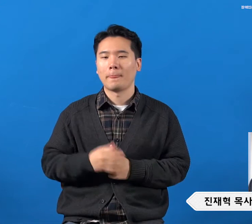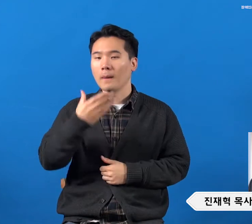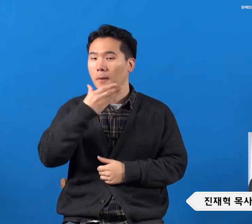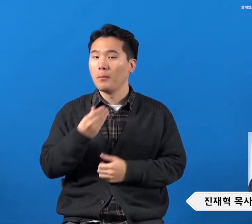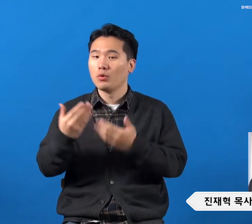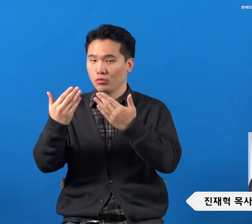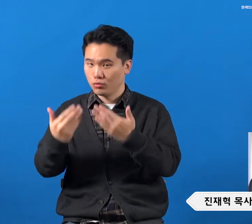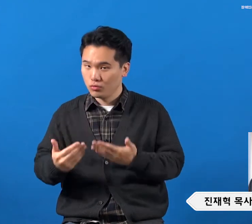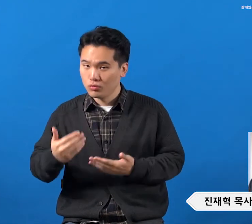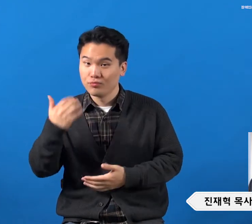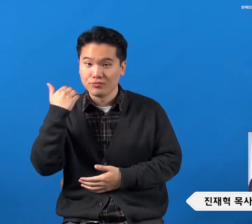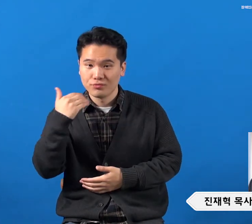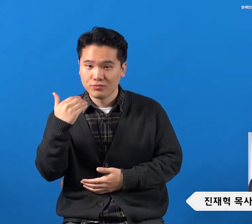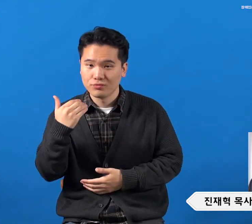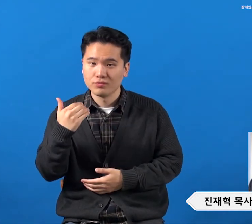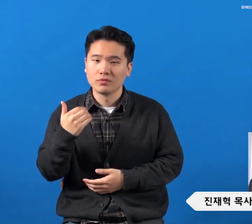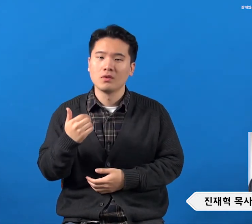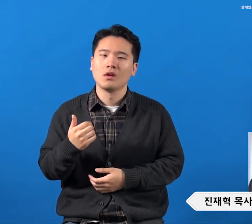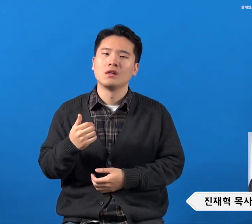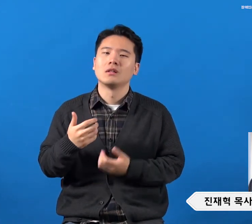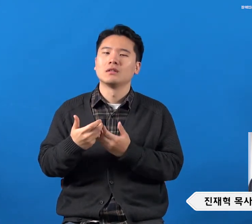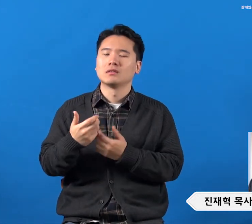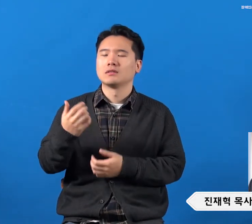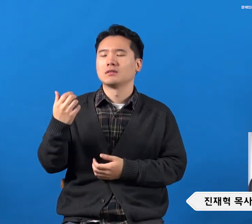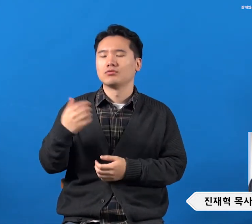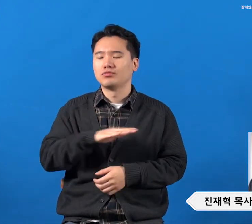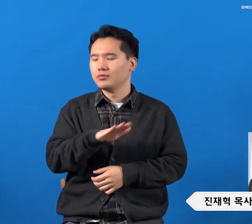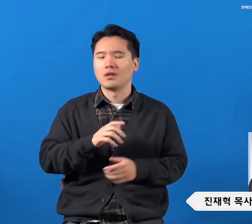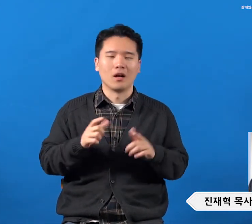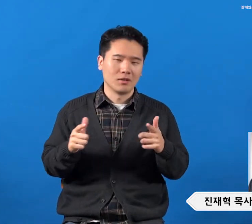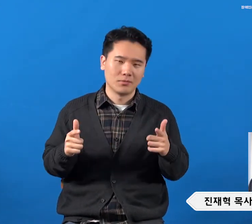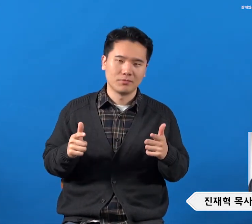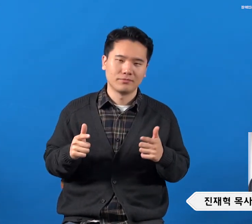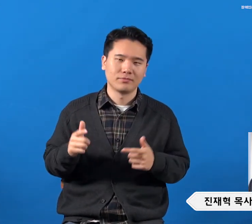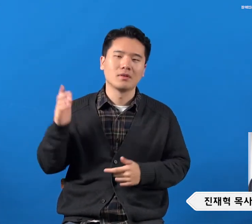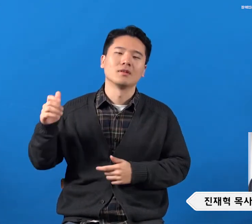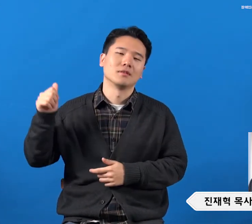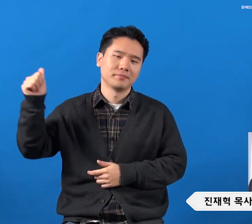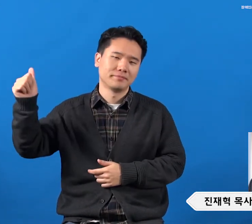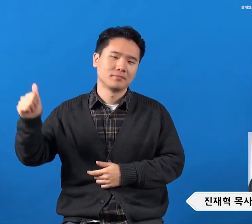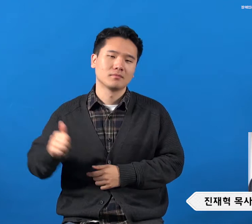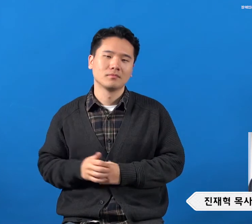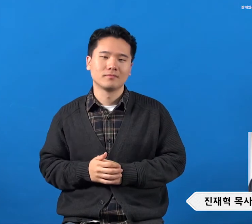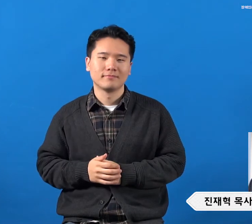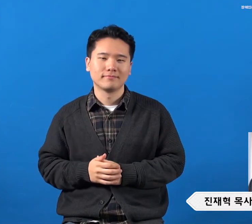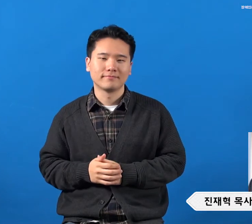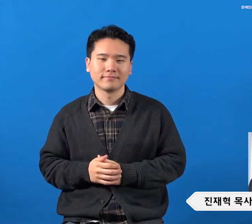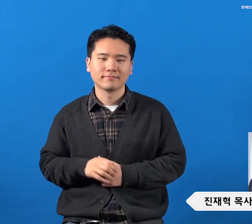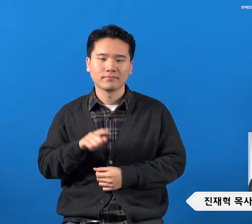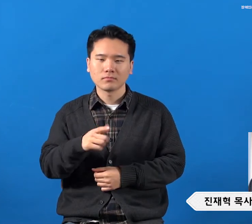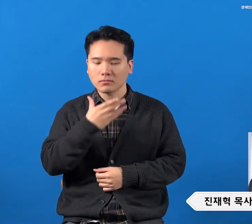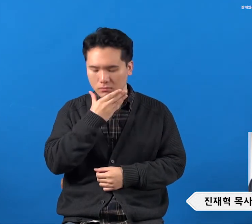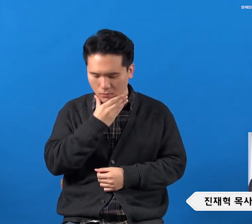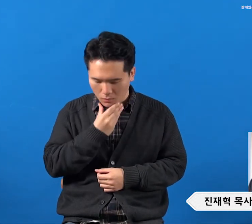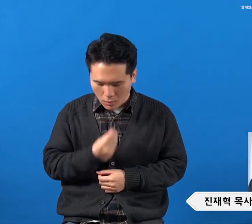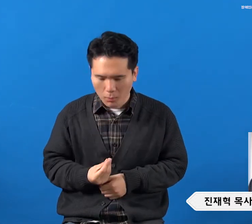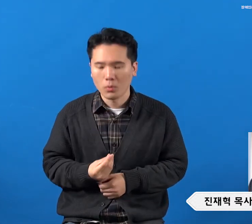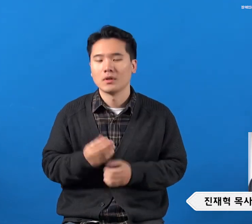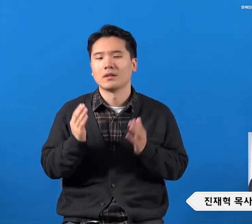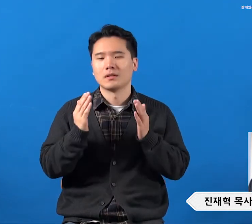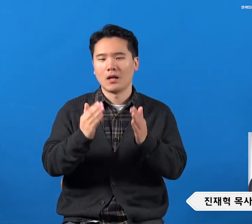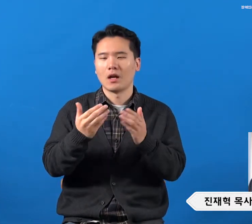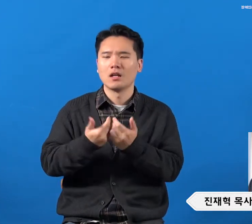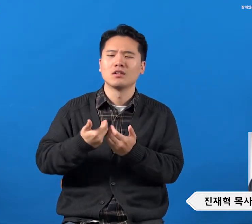말합니다. 복을 주시는 분의 주체가 따로 있음을 말씀합니다. 오늘 그렇게 축복을 향해